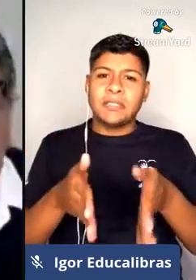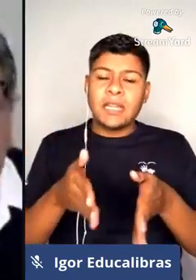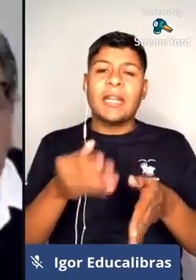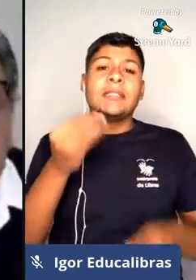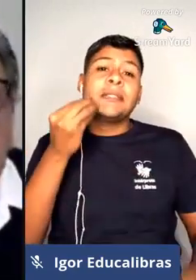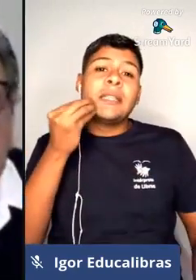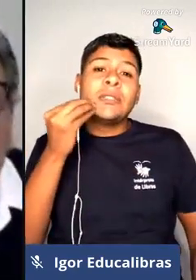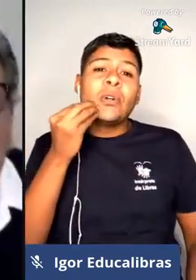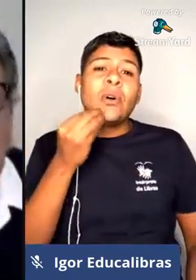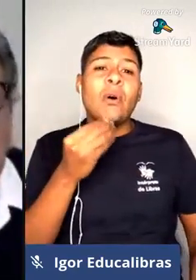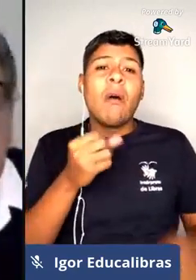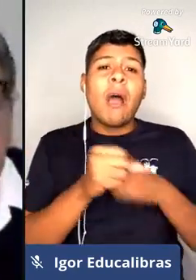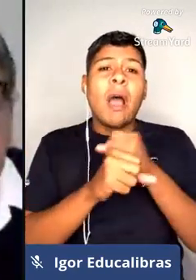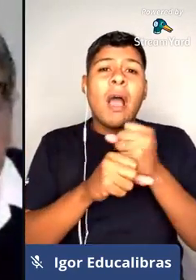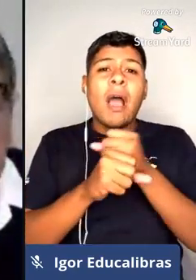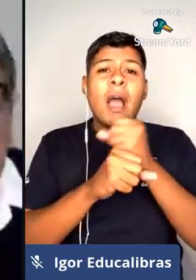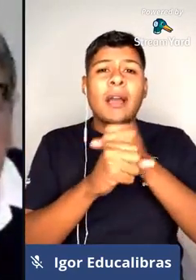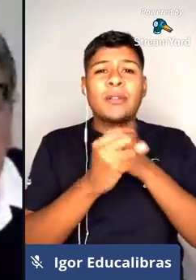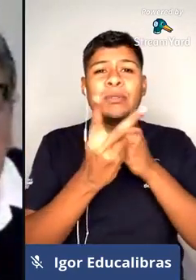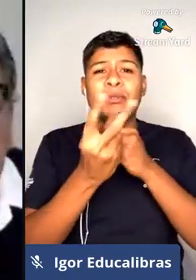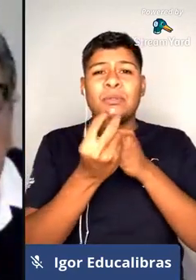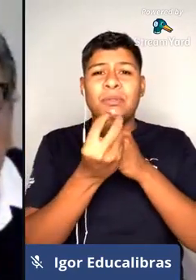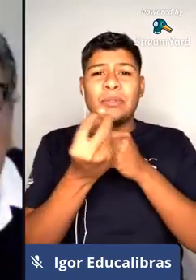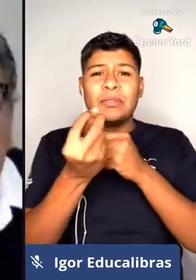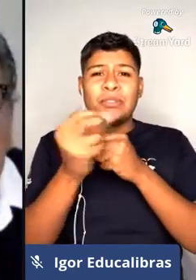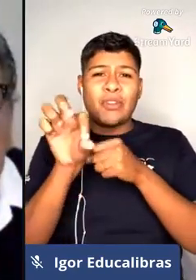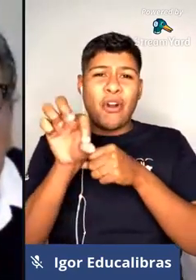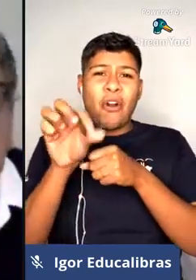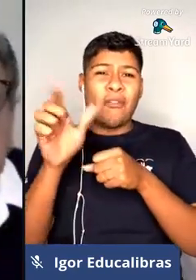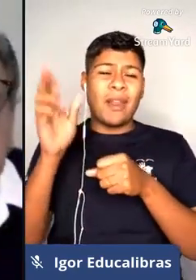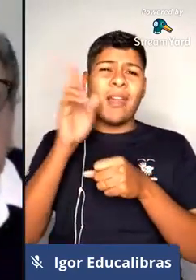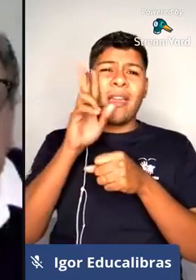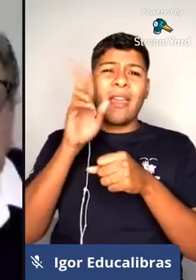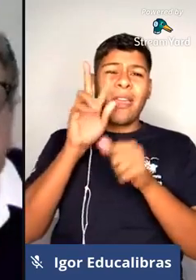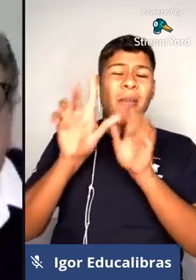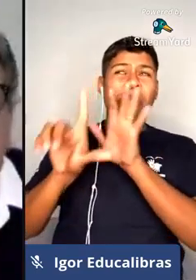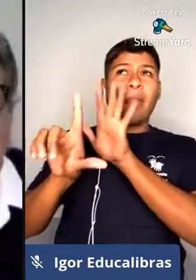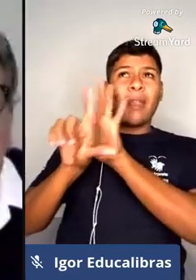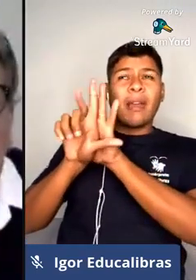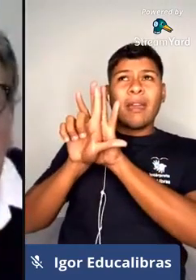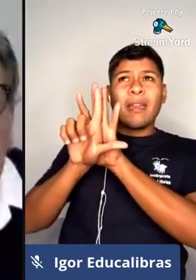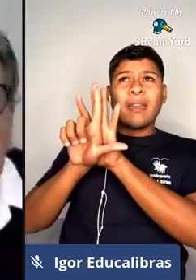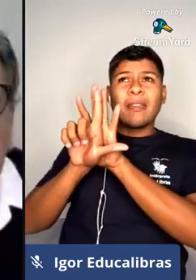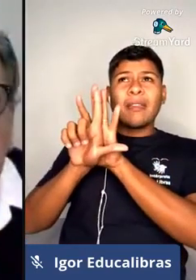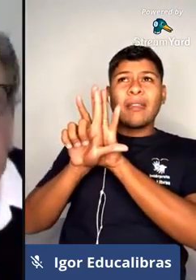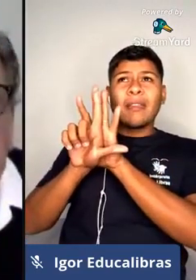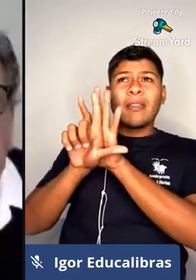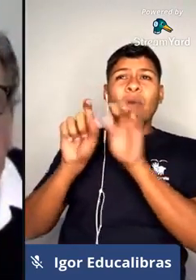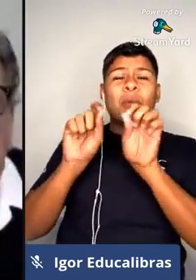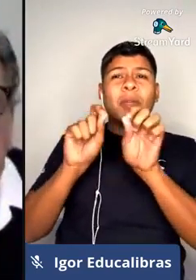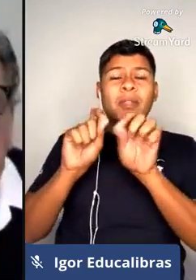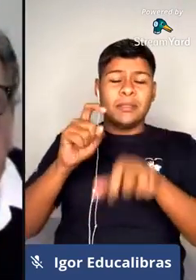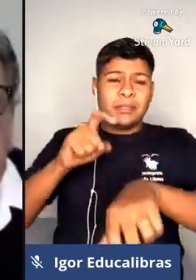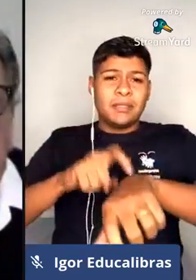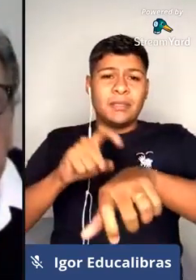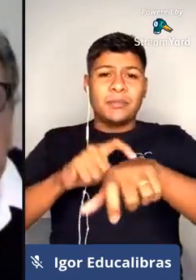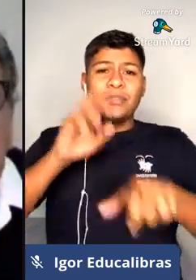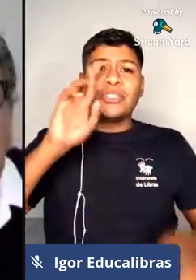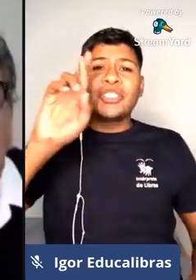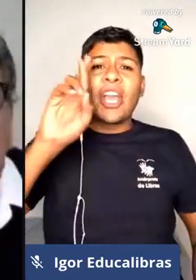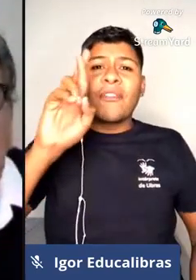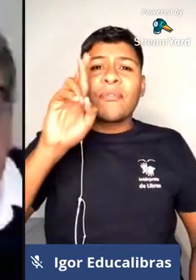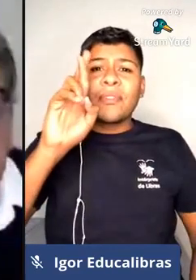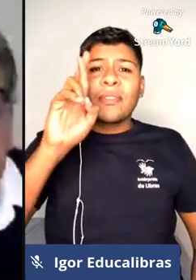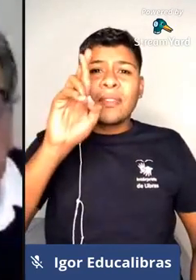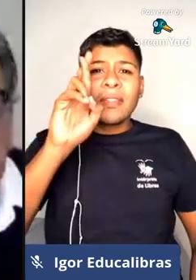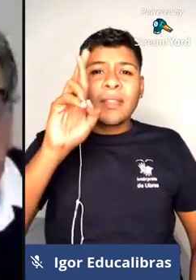lá em 2009, né? E eu recordo, olhando a legislação, no meu período de chefia de gabinete,